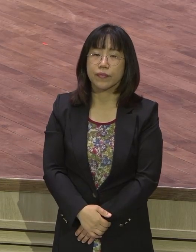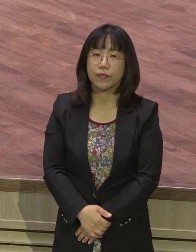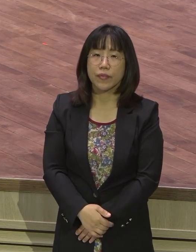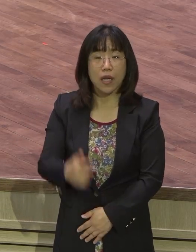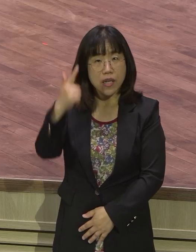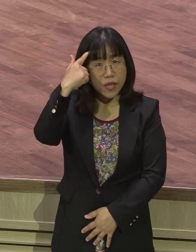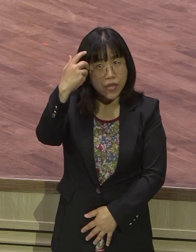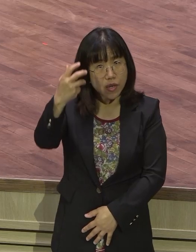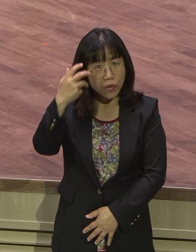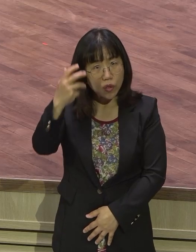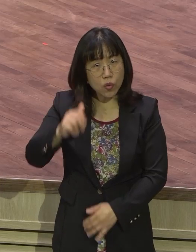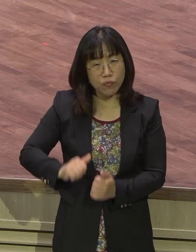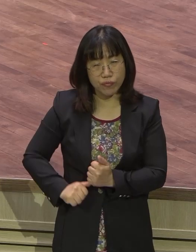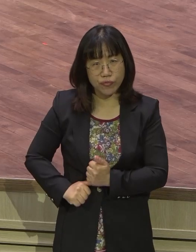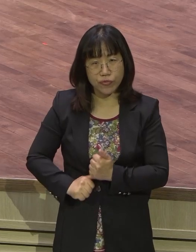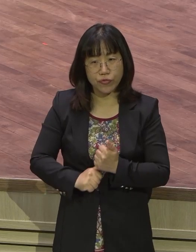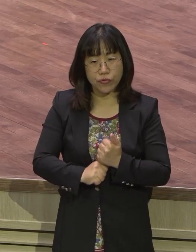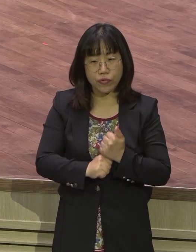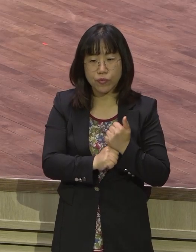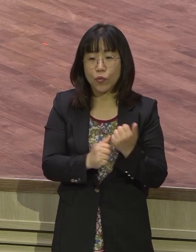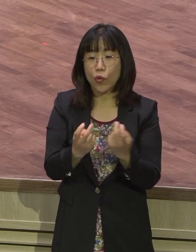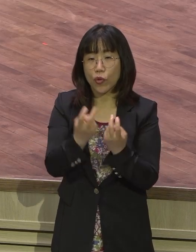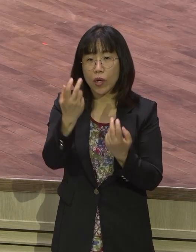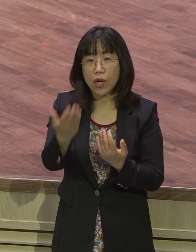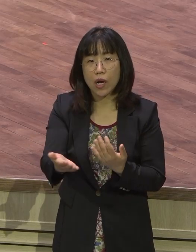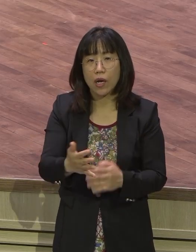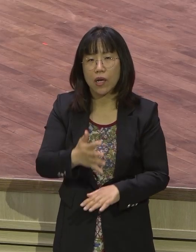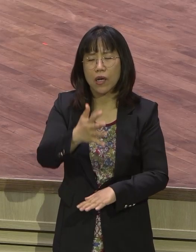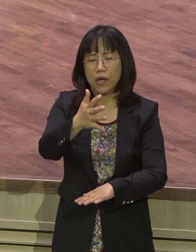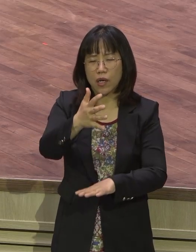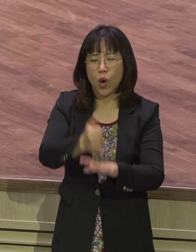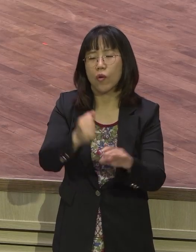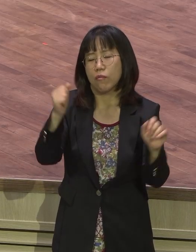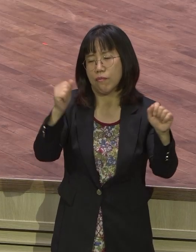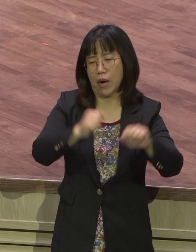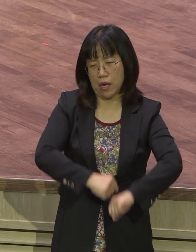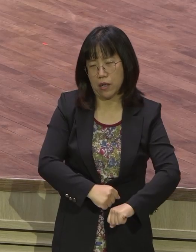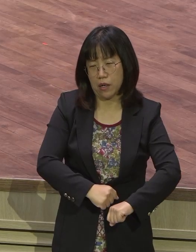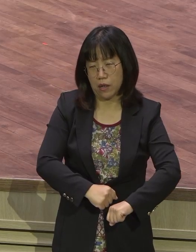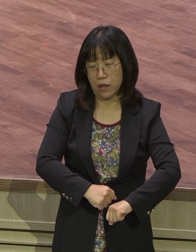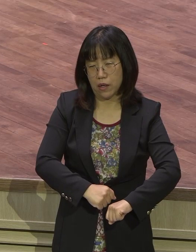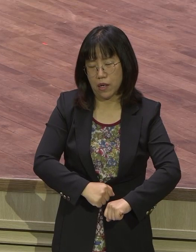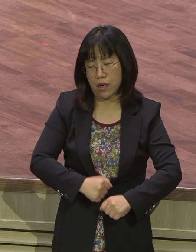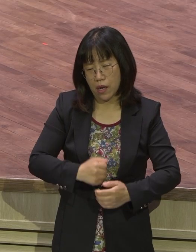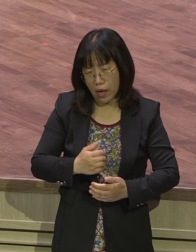영적으로 긴장 놓치면 어떻게 되는지 아세요 그 결말을 제가 알기 때문에 말씀드린 거예요